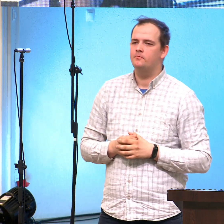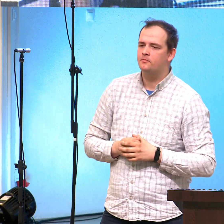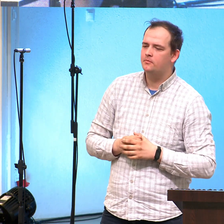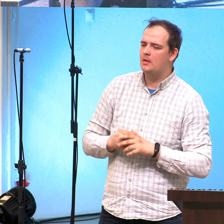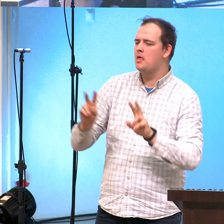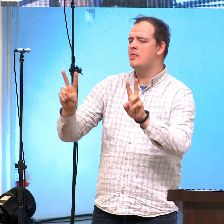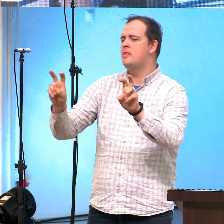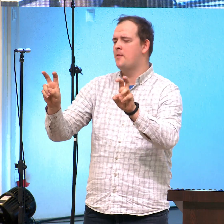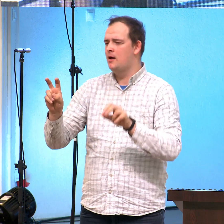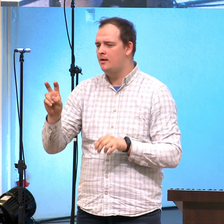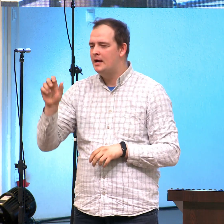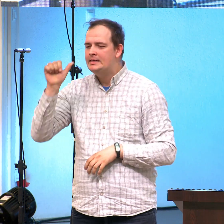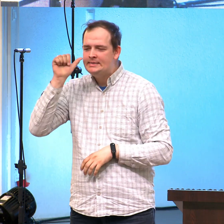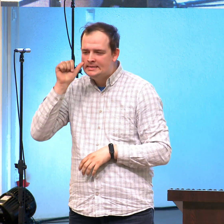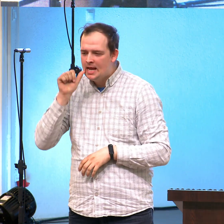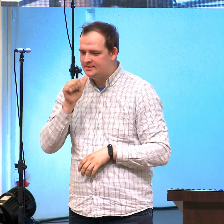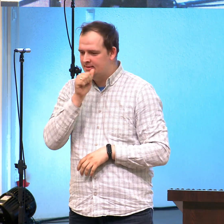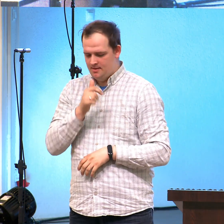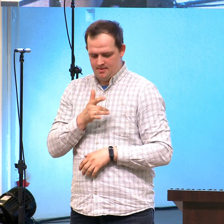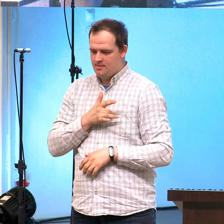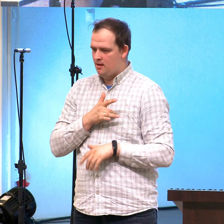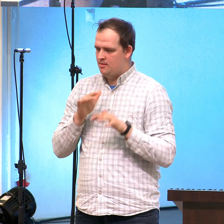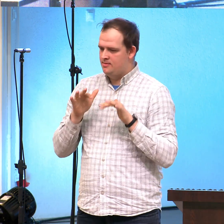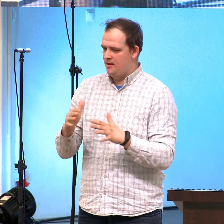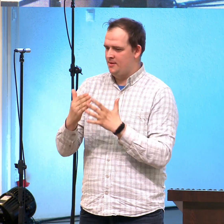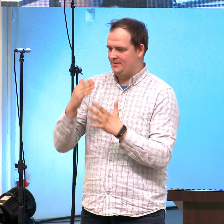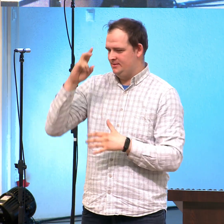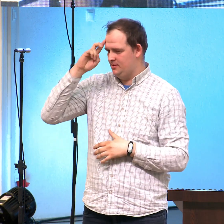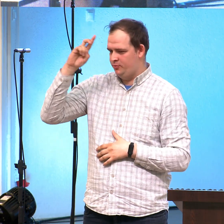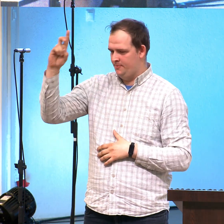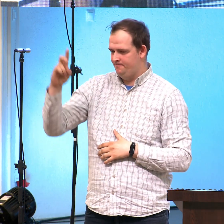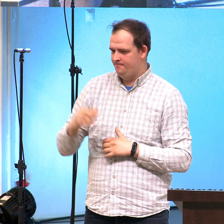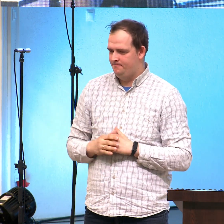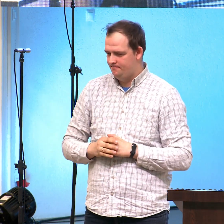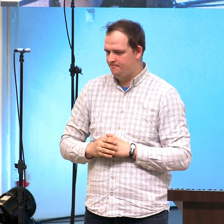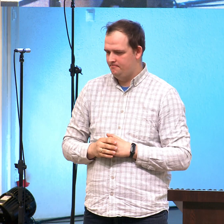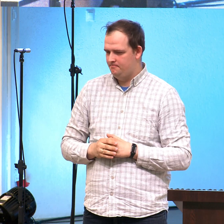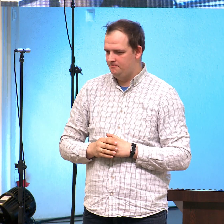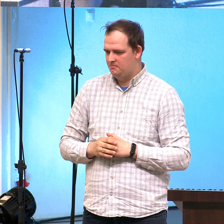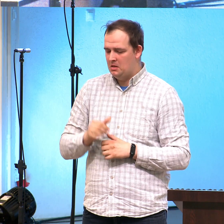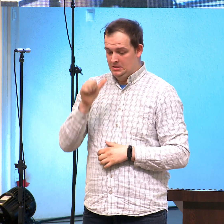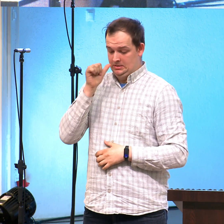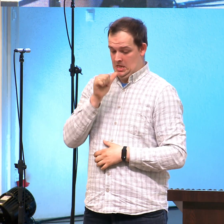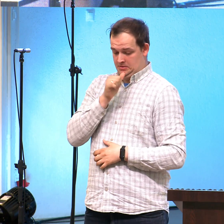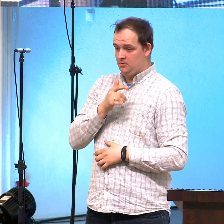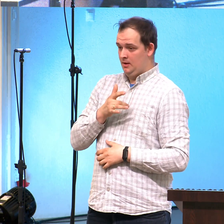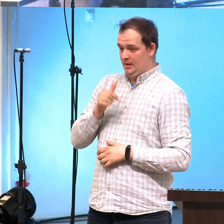И я хочу поделиться словом. Тема моей проповеди – «Тайны сердца».